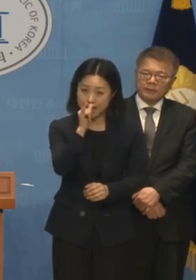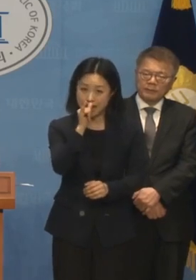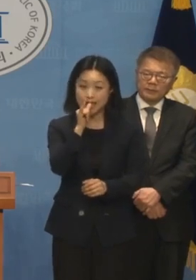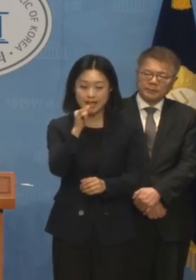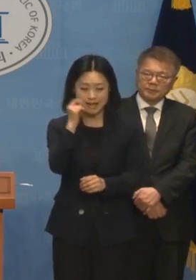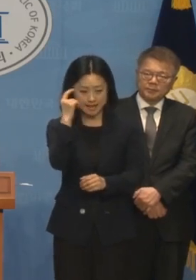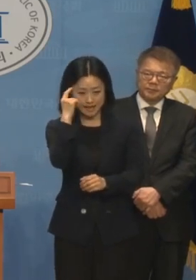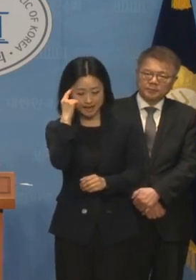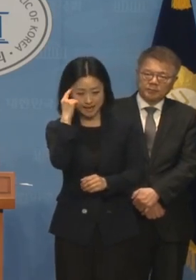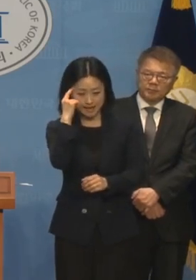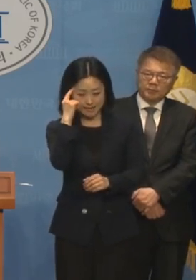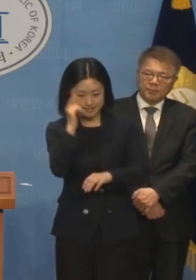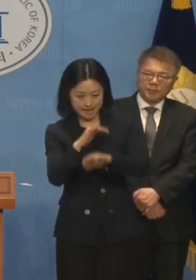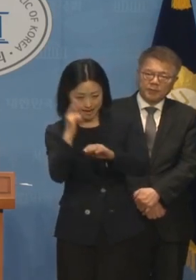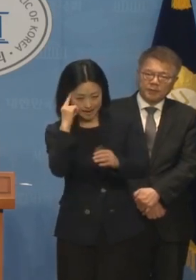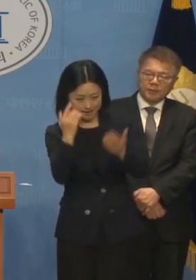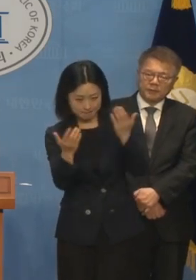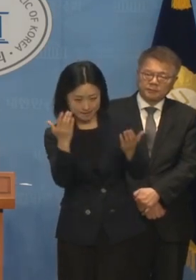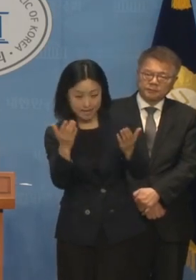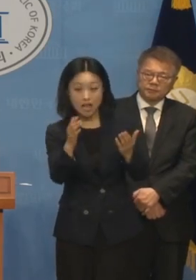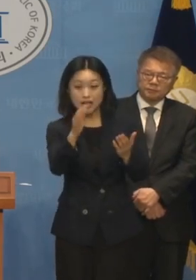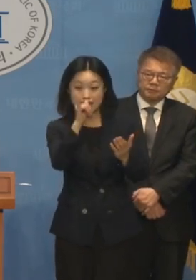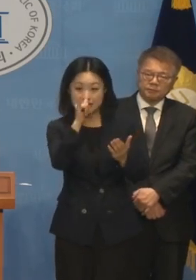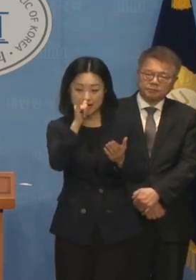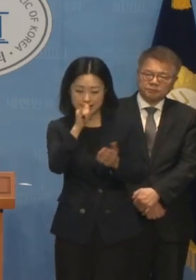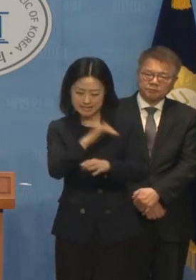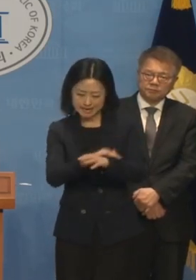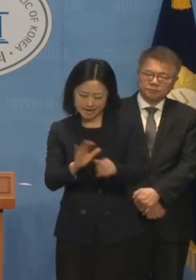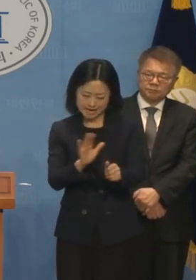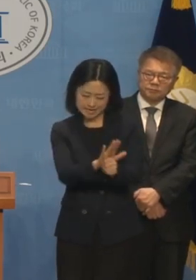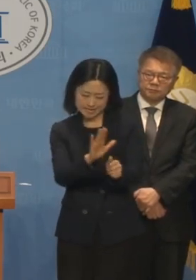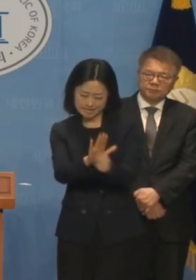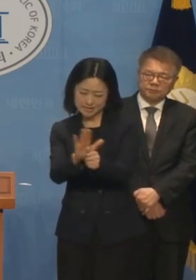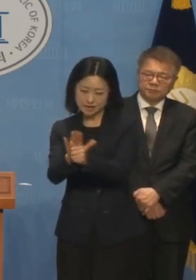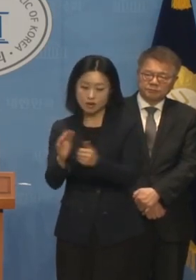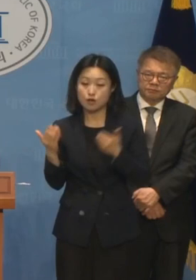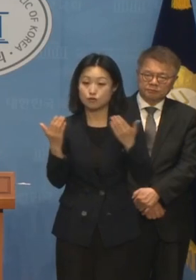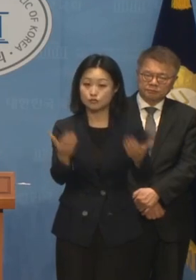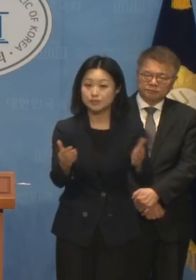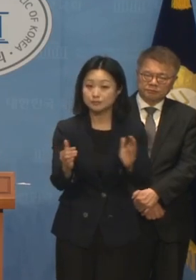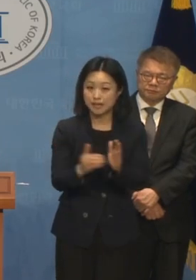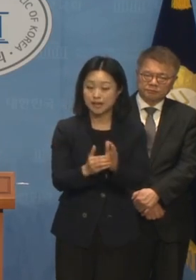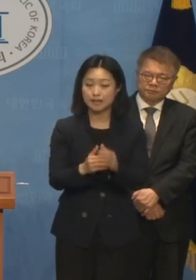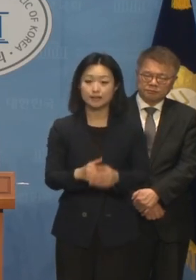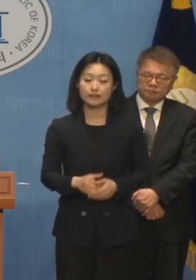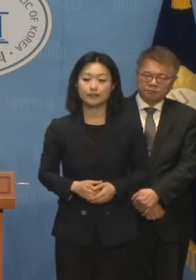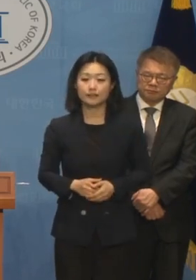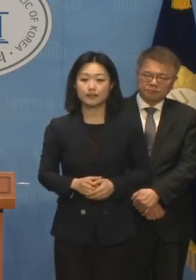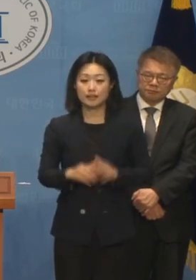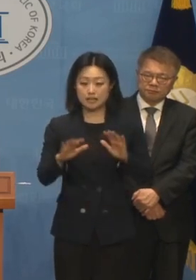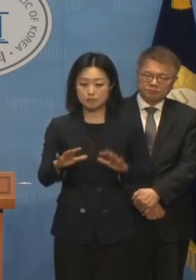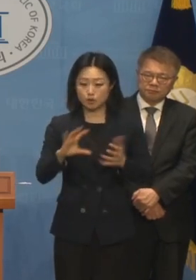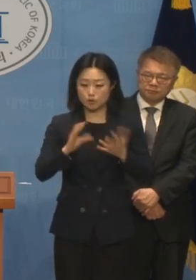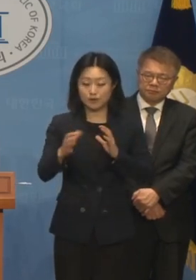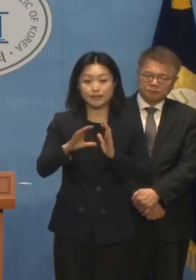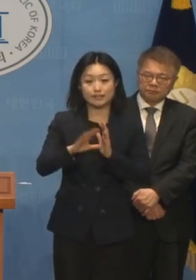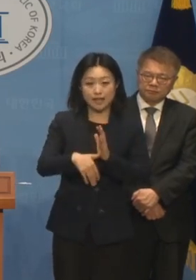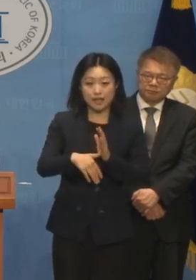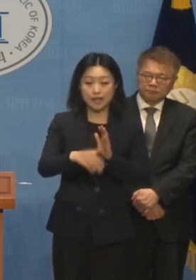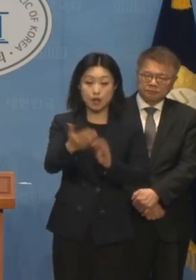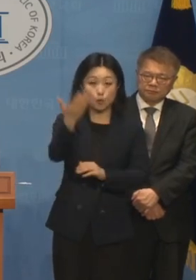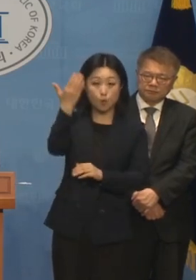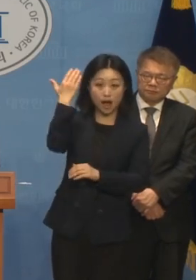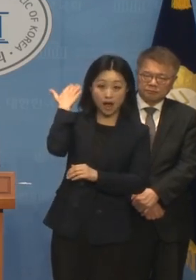효율적으로 학습할 수 있도록 최선의 노력을 기울였습니다. 이번 공론화에서는